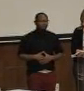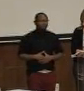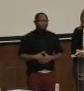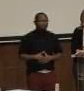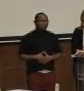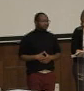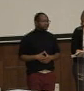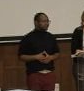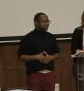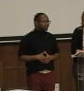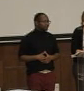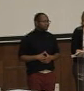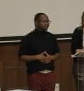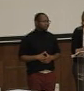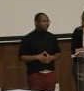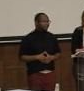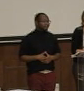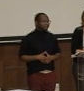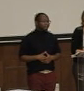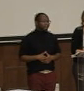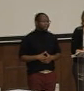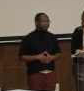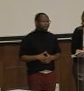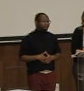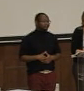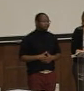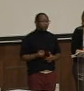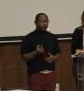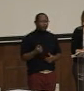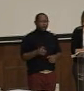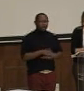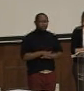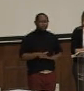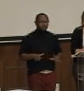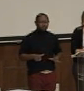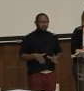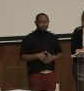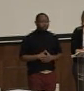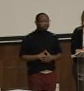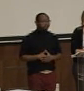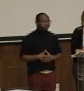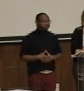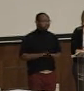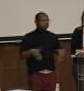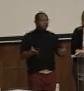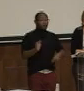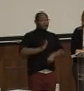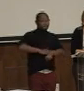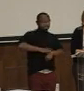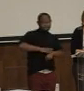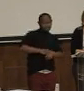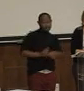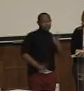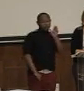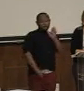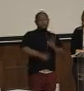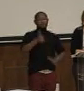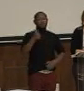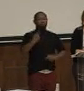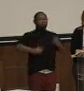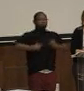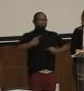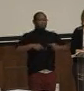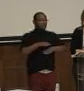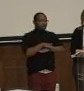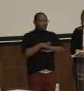Por favor, gente, vamos conter. Já está no finalzinho. Então, nesse momento, encerra-se o primeiro debate para o cargo